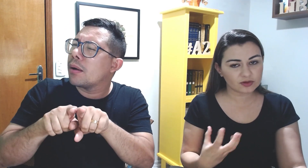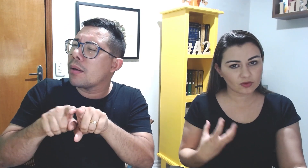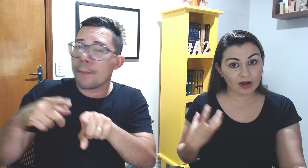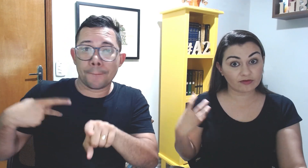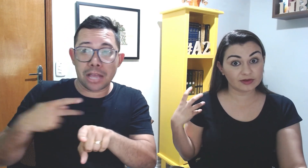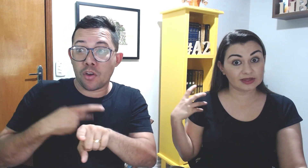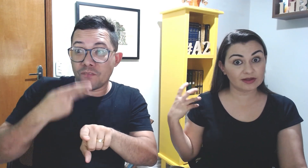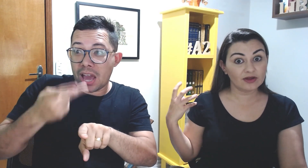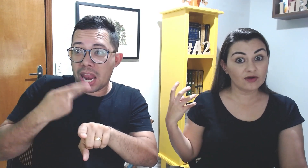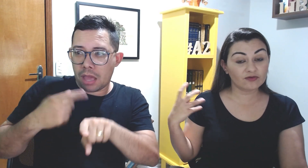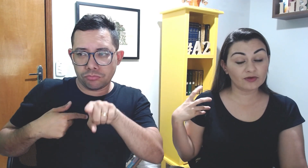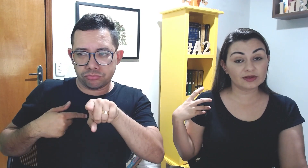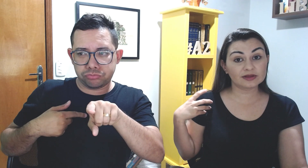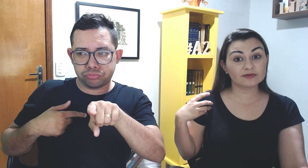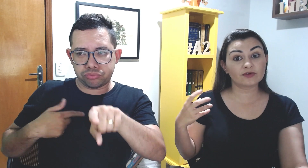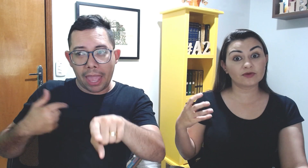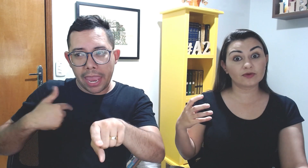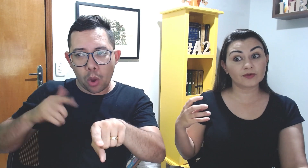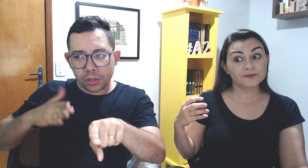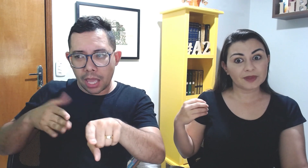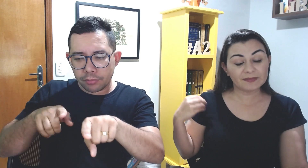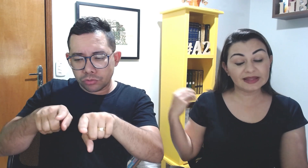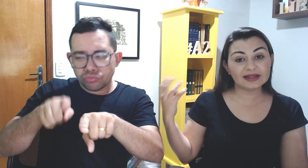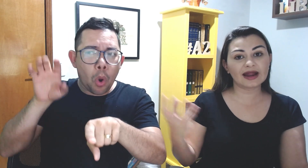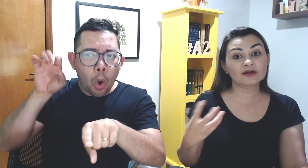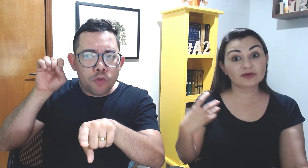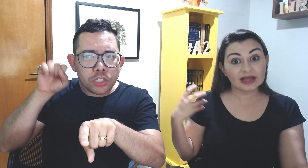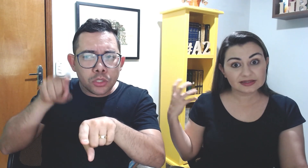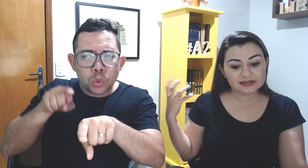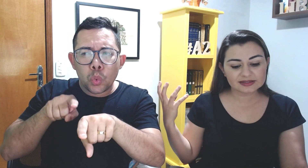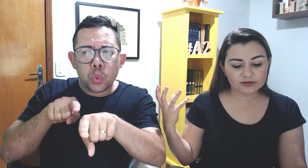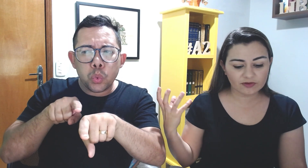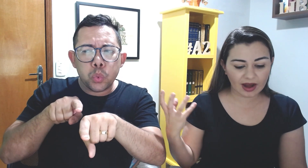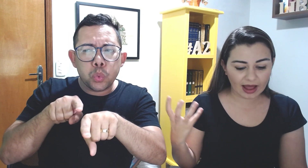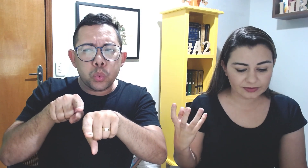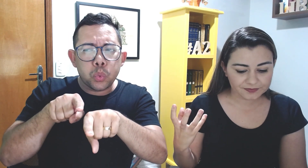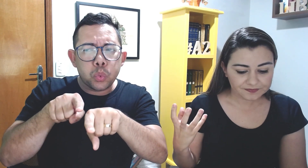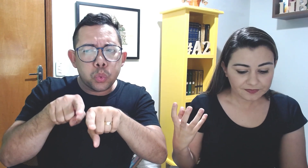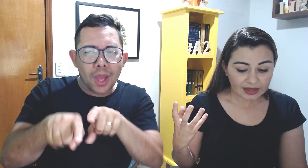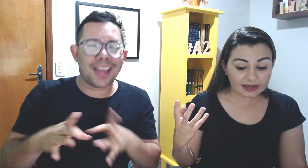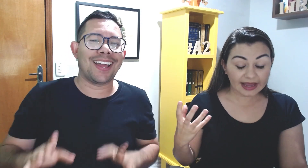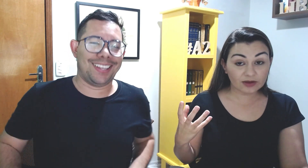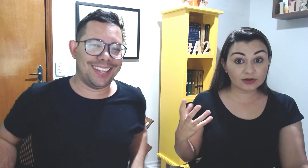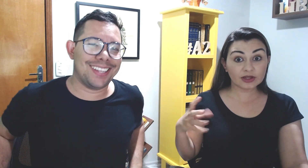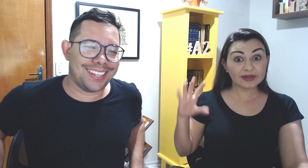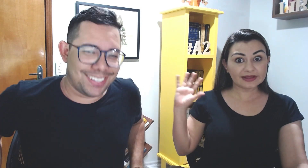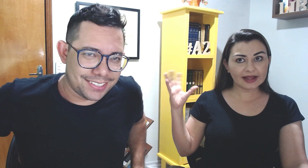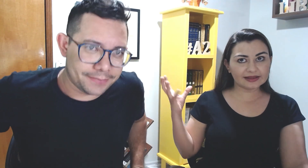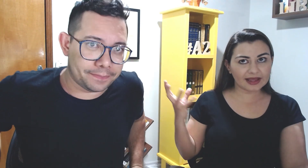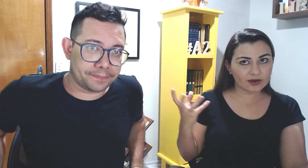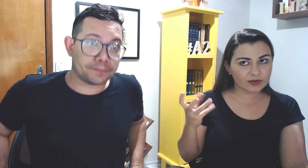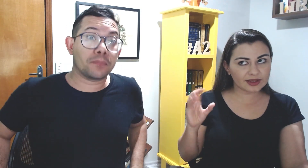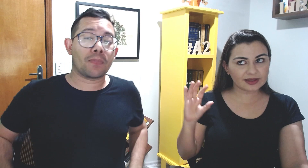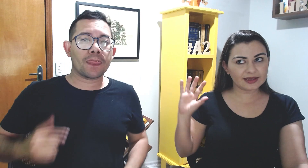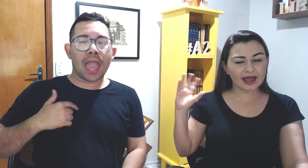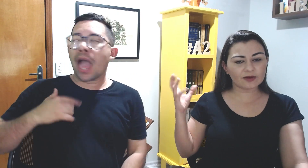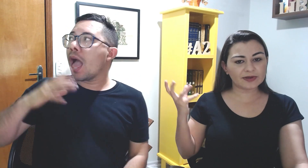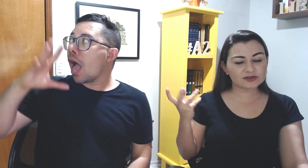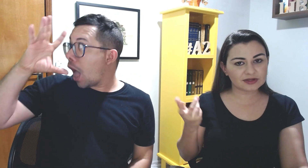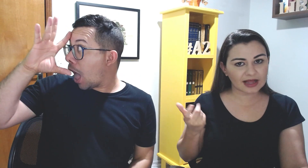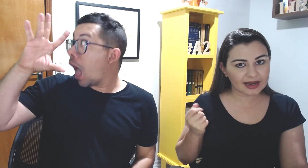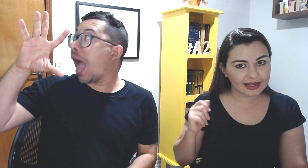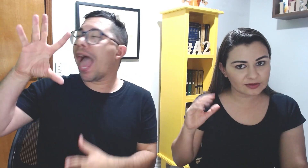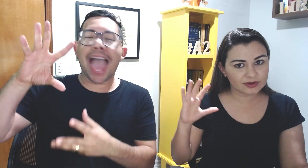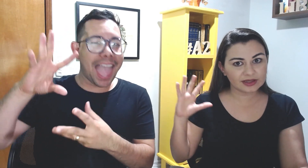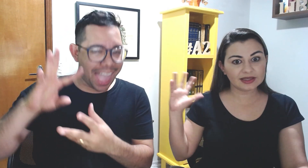Vou me situar, vou me inteirar do que está sendo falado. E aí, quando eu entender o que é que o